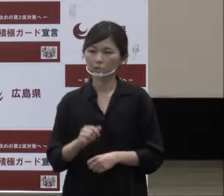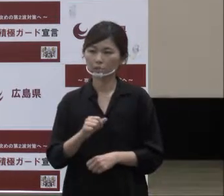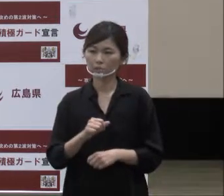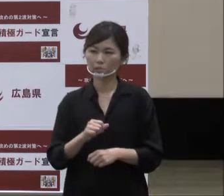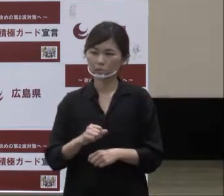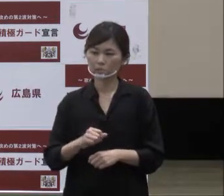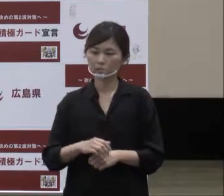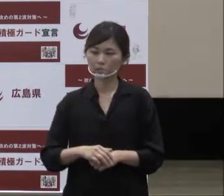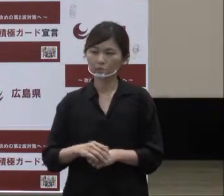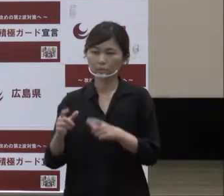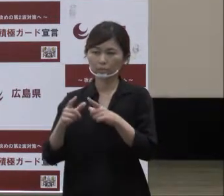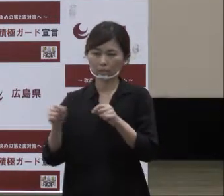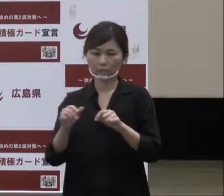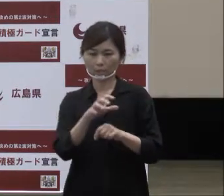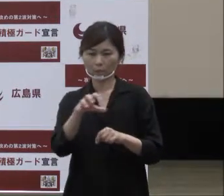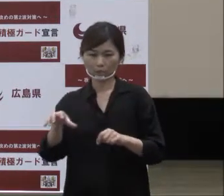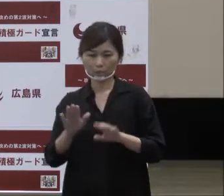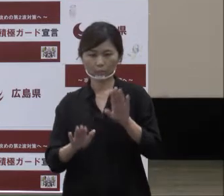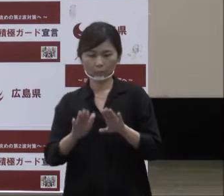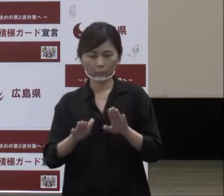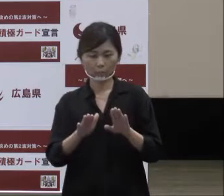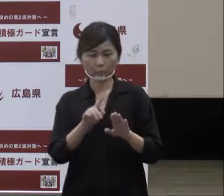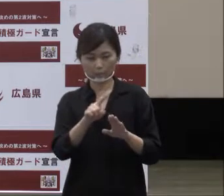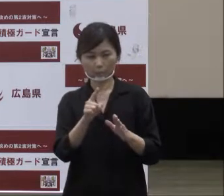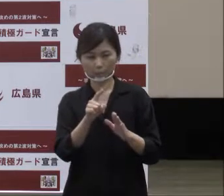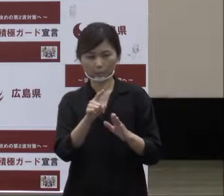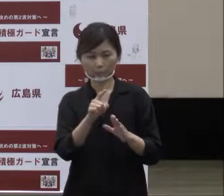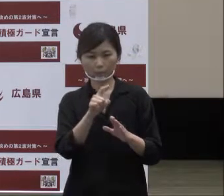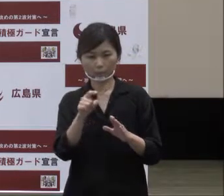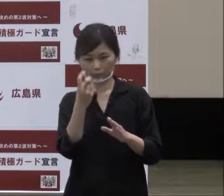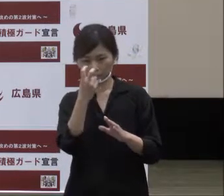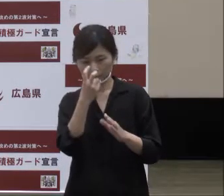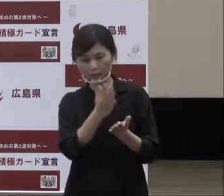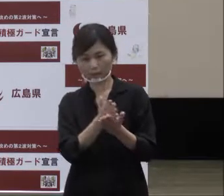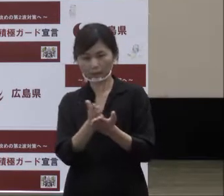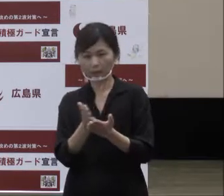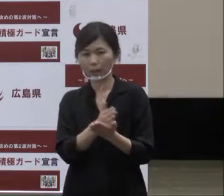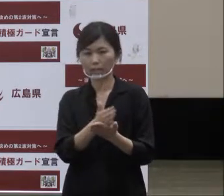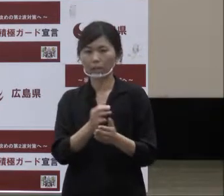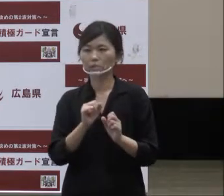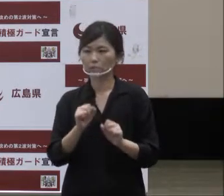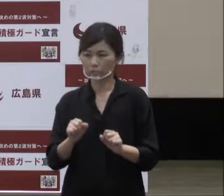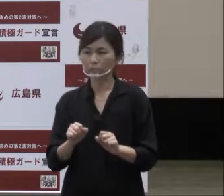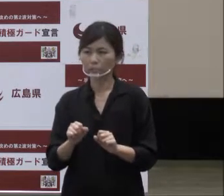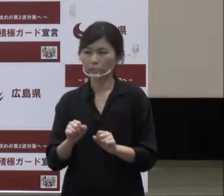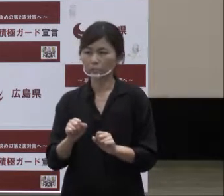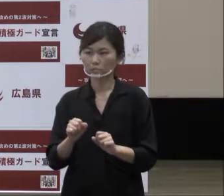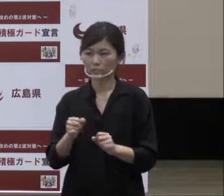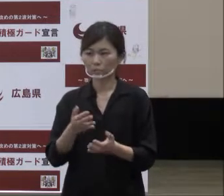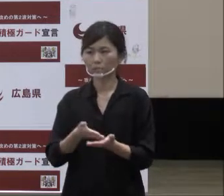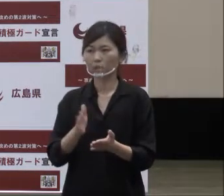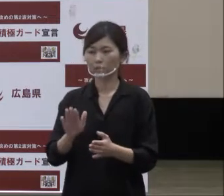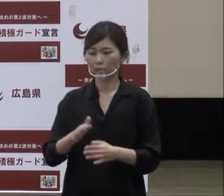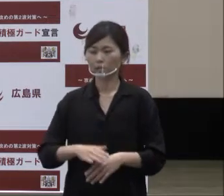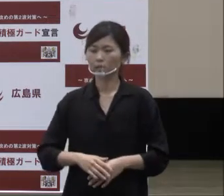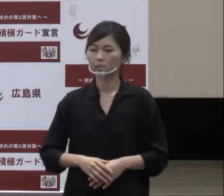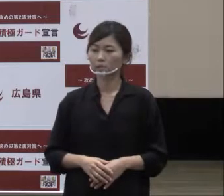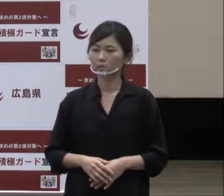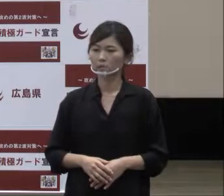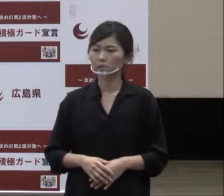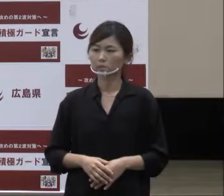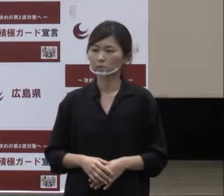個人に判断するとおっしゃったんですが、これそれぞれ別のものと考えて、あくまでも県独自でその警戒をいただくような目安を